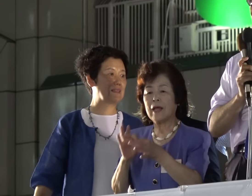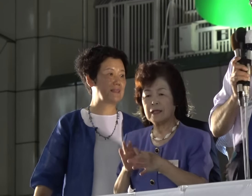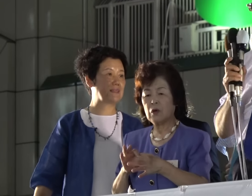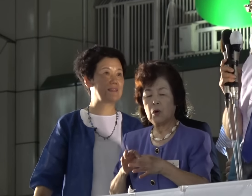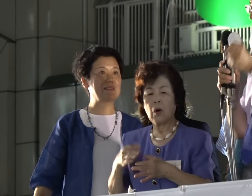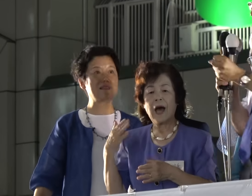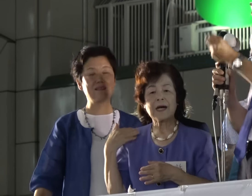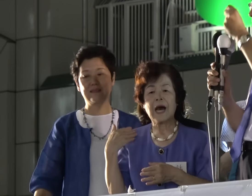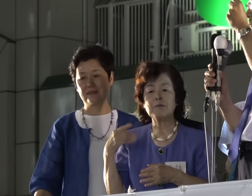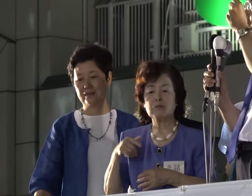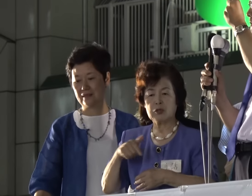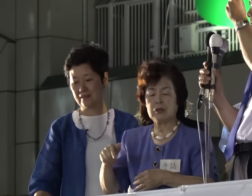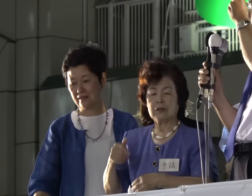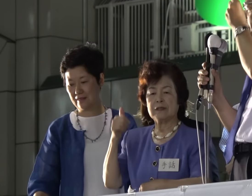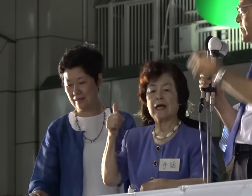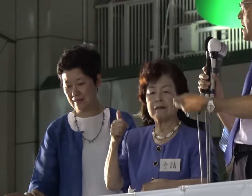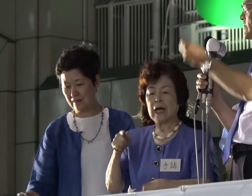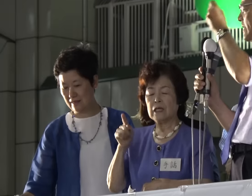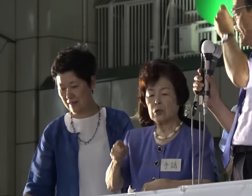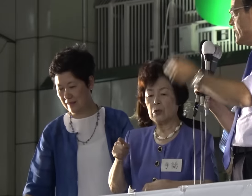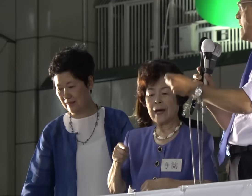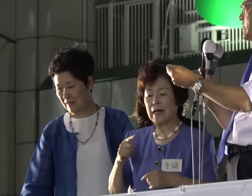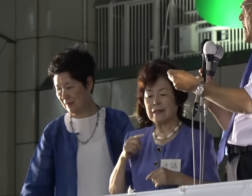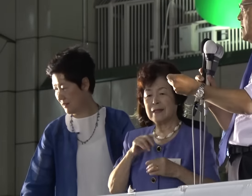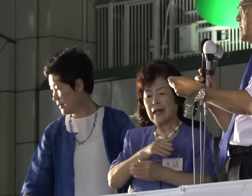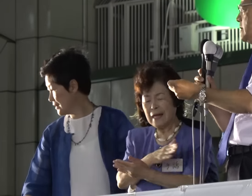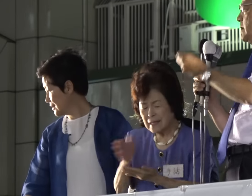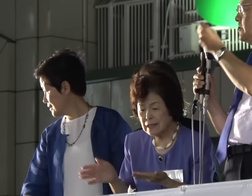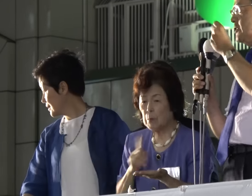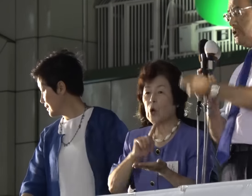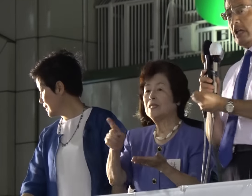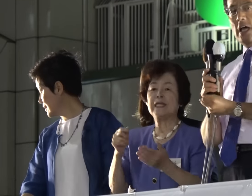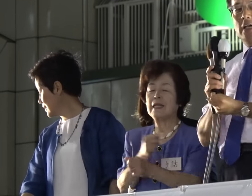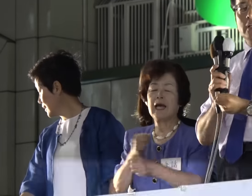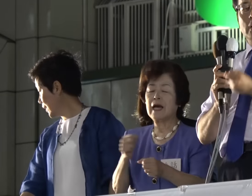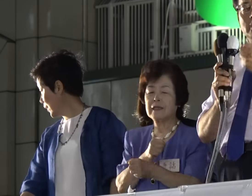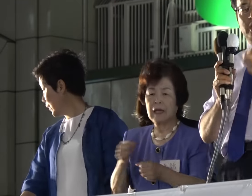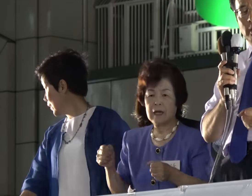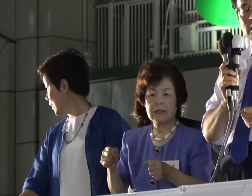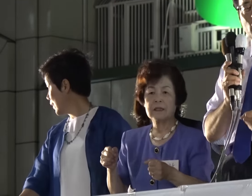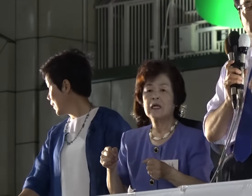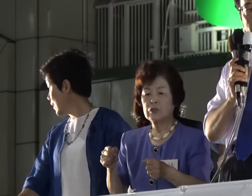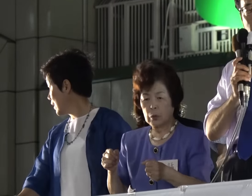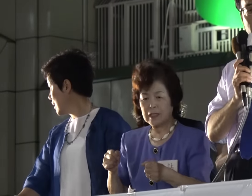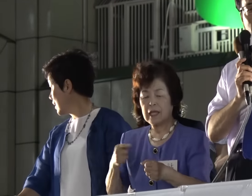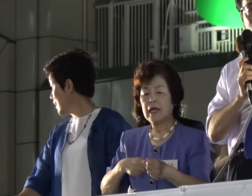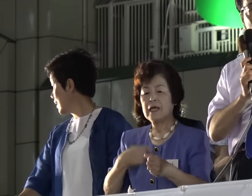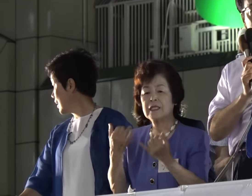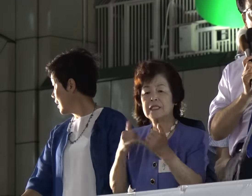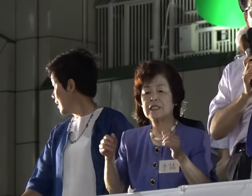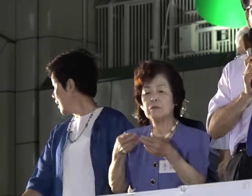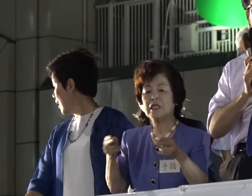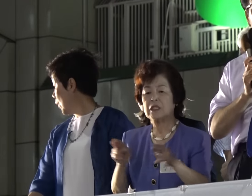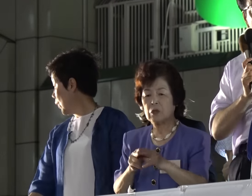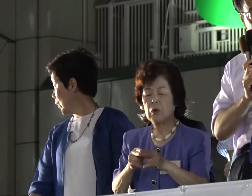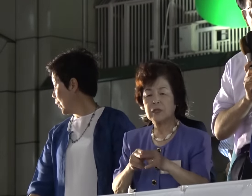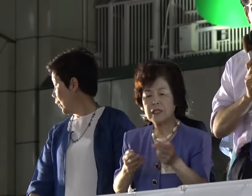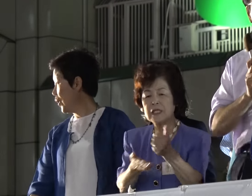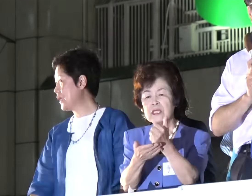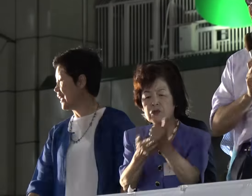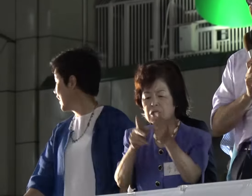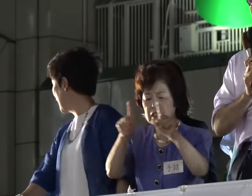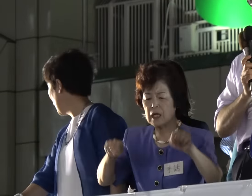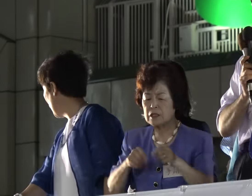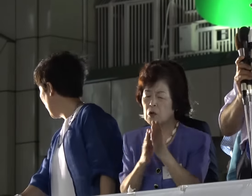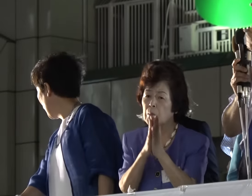、その間何も言えなくてできなくて、そして自民党に推薦状までいらして